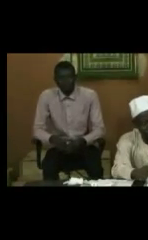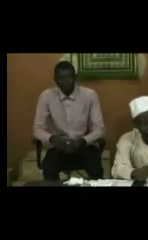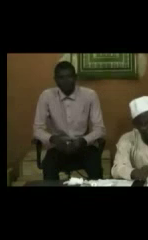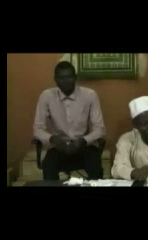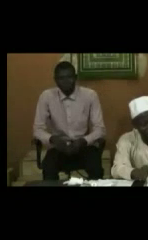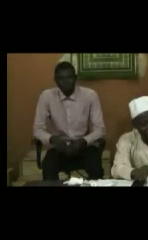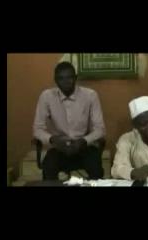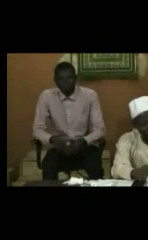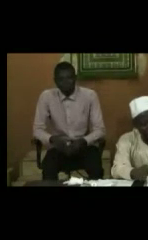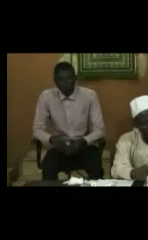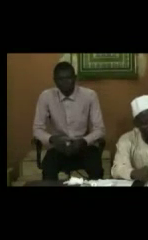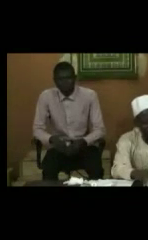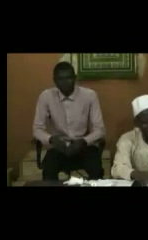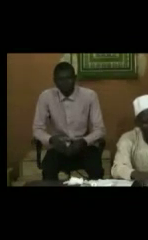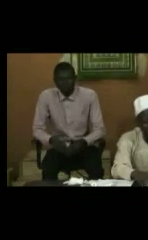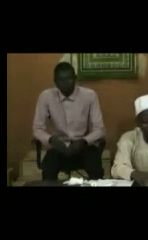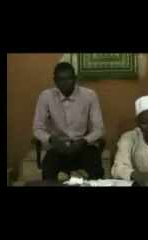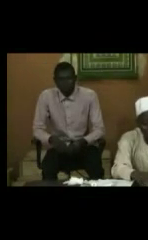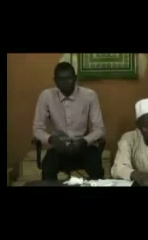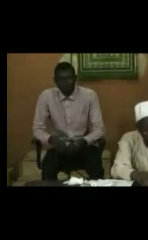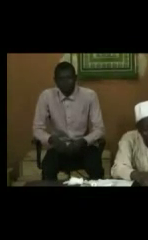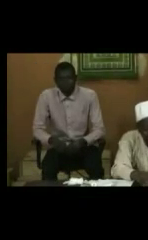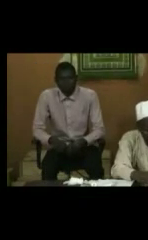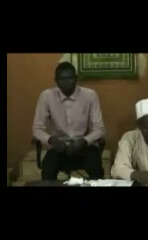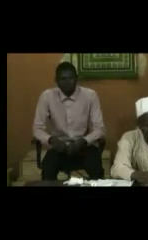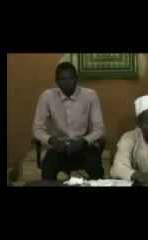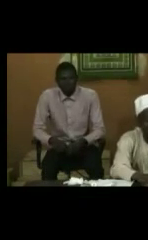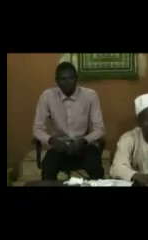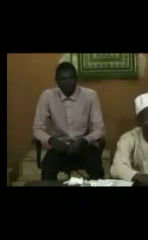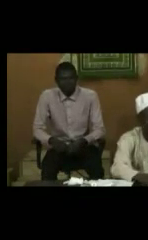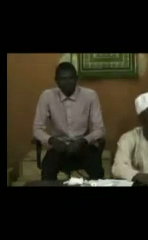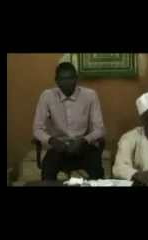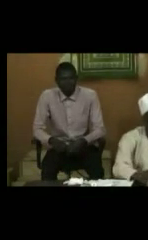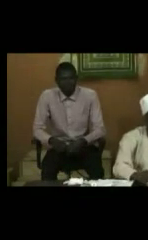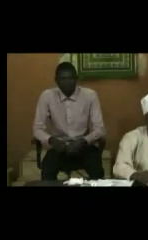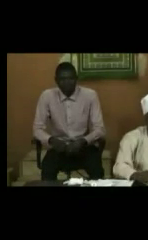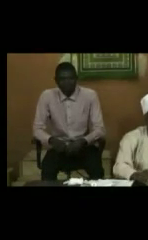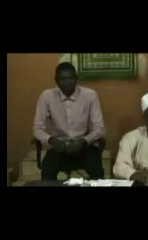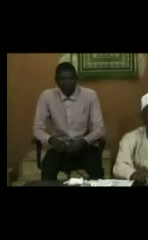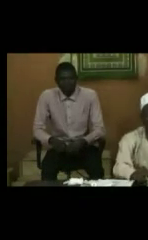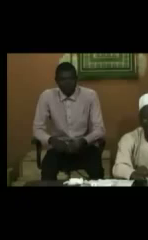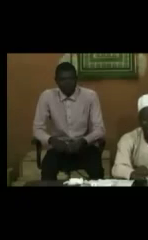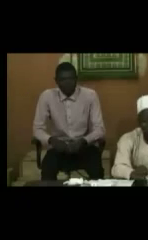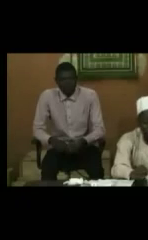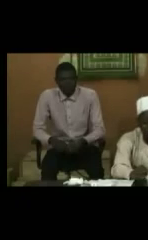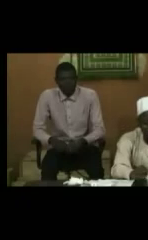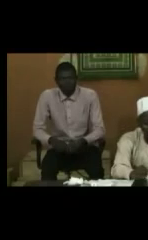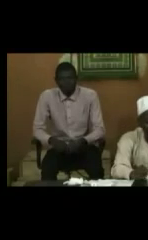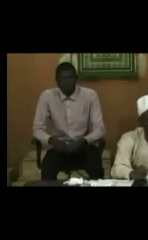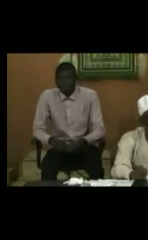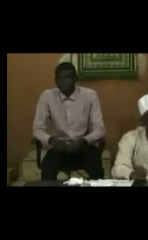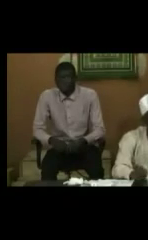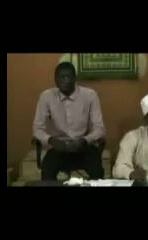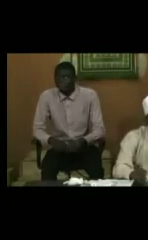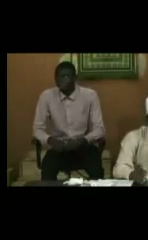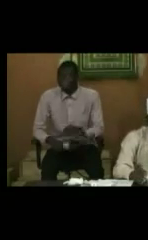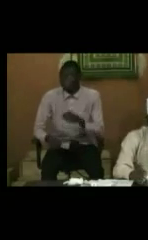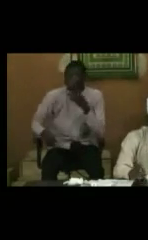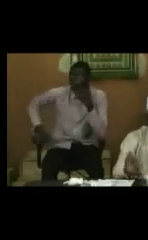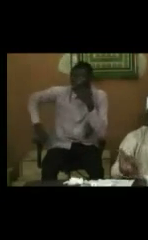só ti yé ànẹ́bì ní èmi ò rí nínú tó lọ fi ránṣẹ́ sí mi tó pè ní èèwọ̀ fẹ́ tó bá fẹ́